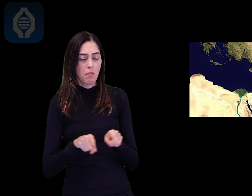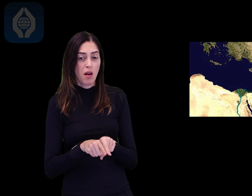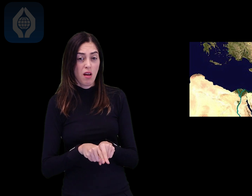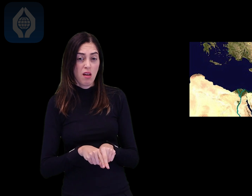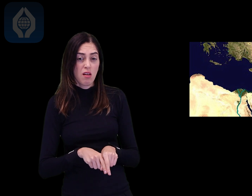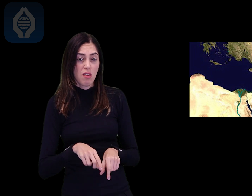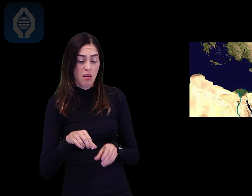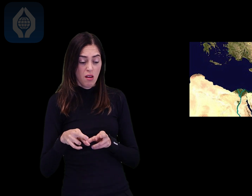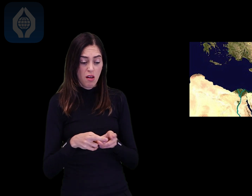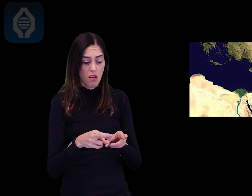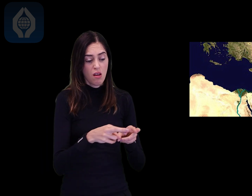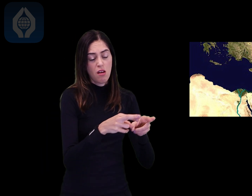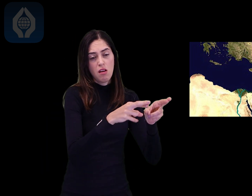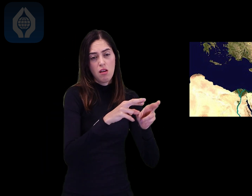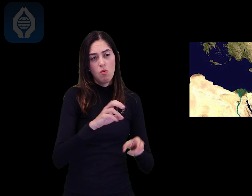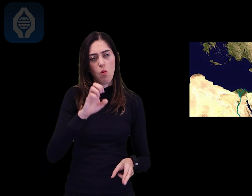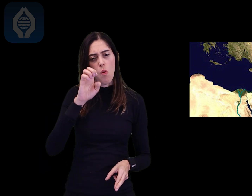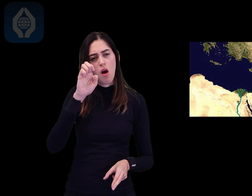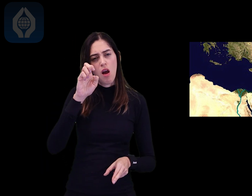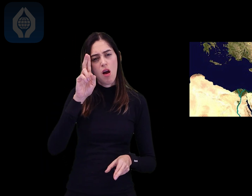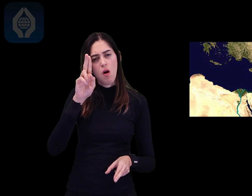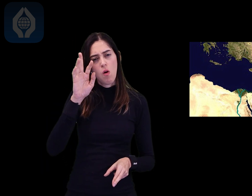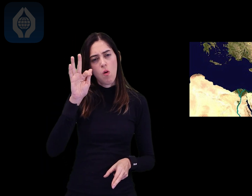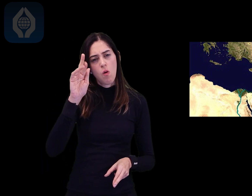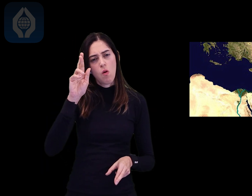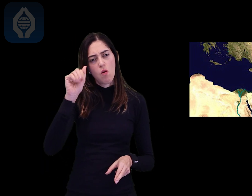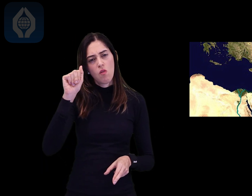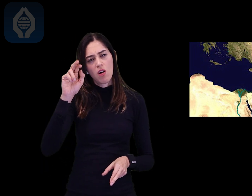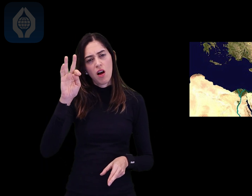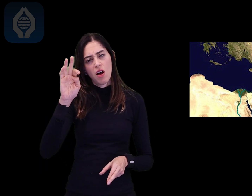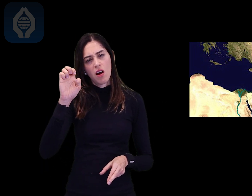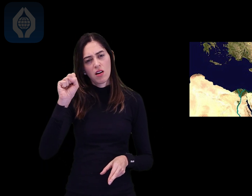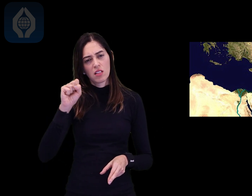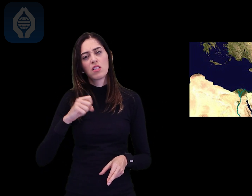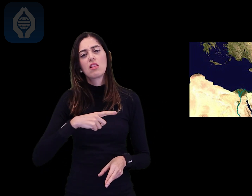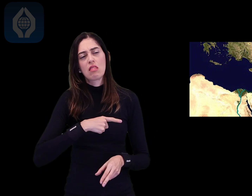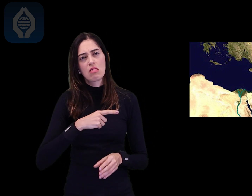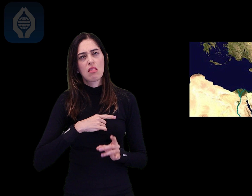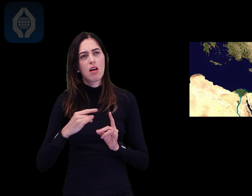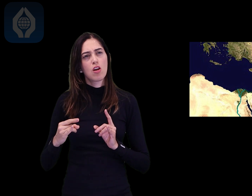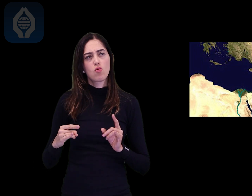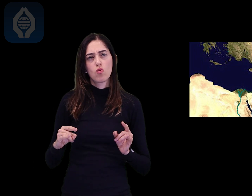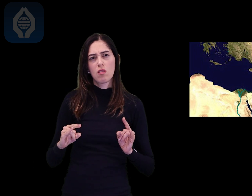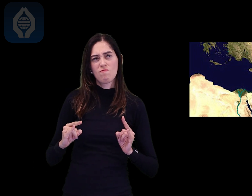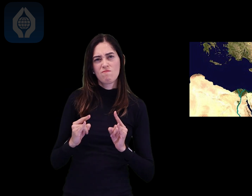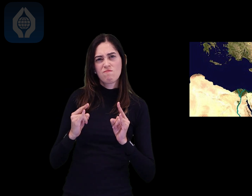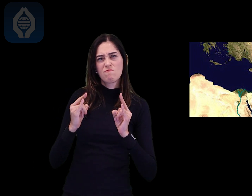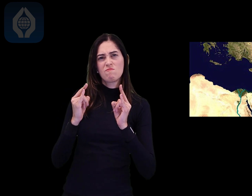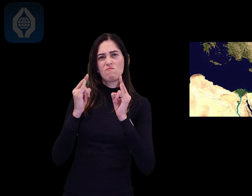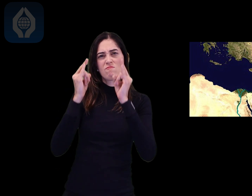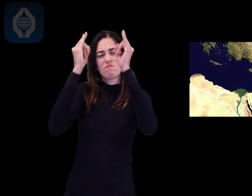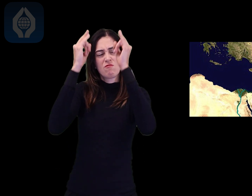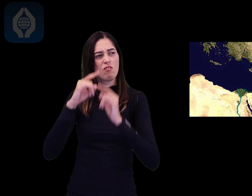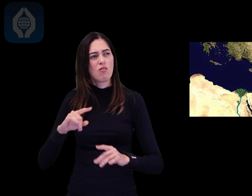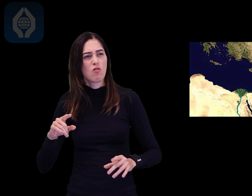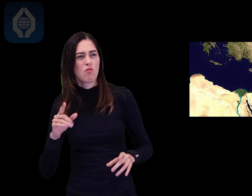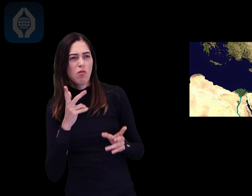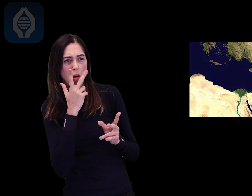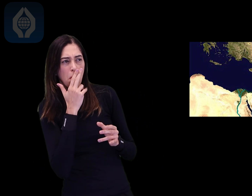ainda exibem torres ou zigurates, provavelmente semelhantes à Torre de Babel.